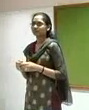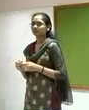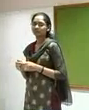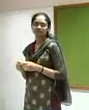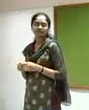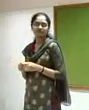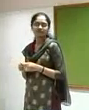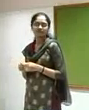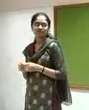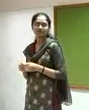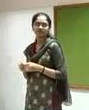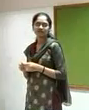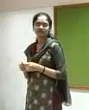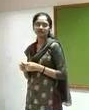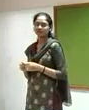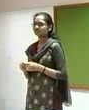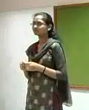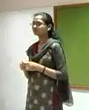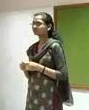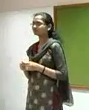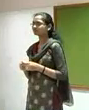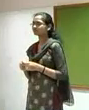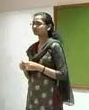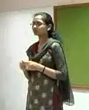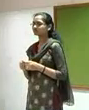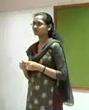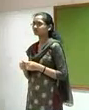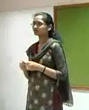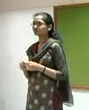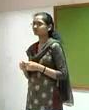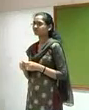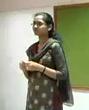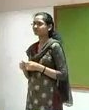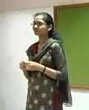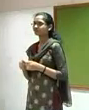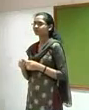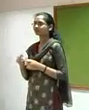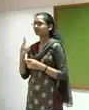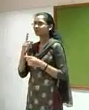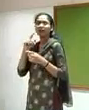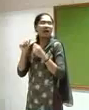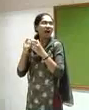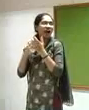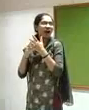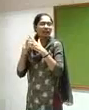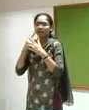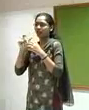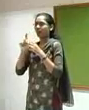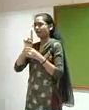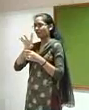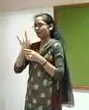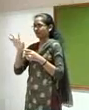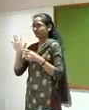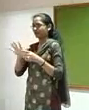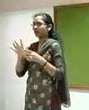on the basis of disability. So, आप अगर 15-16 को CRPD के साथ में लाते हैं तो disability